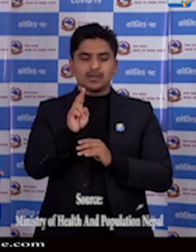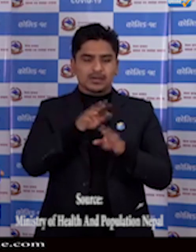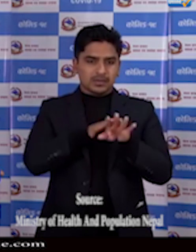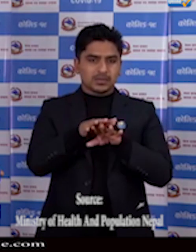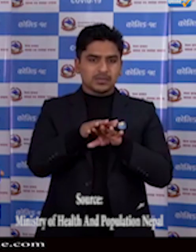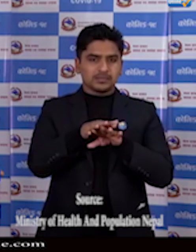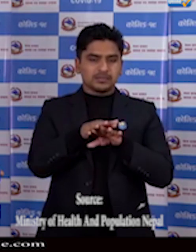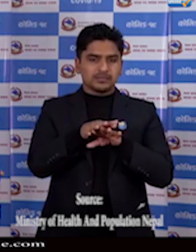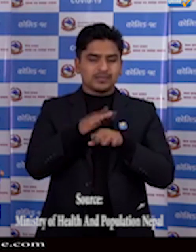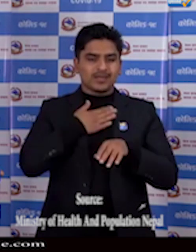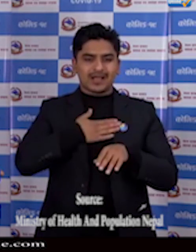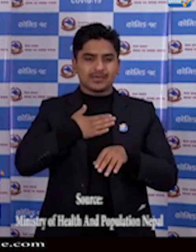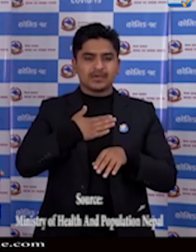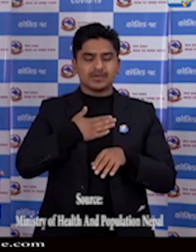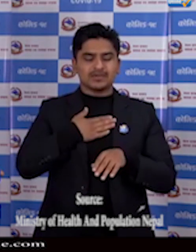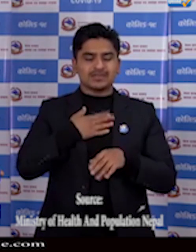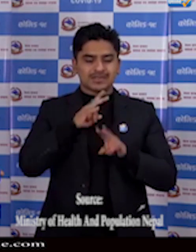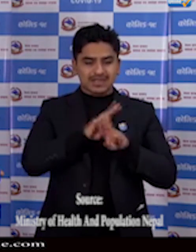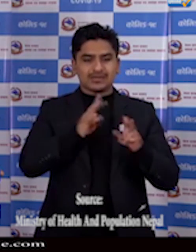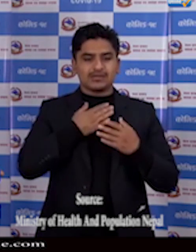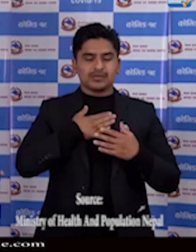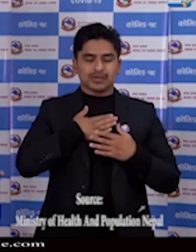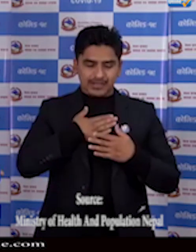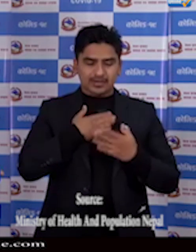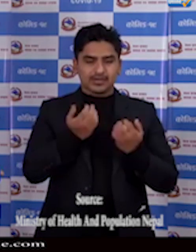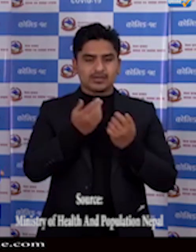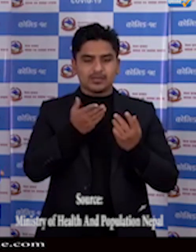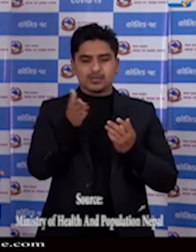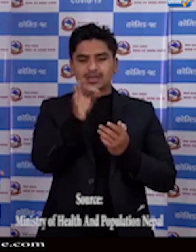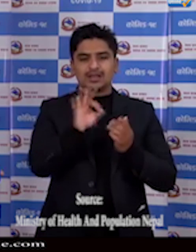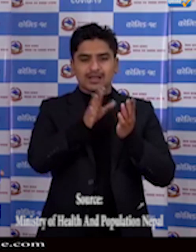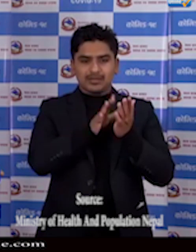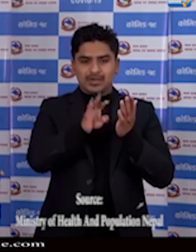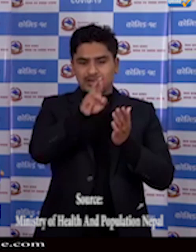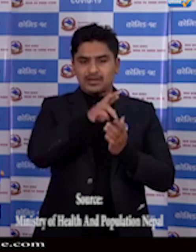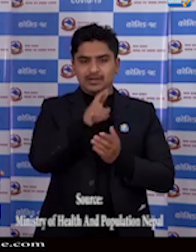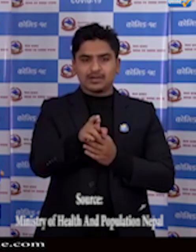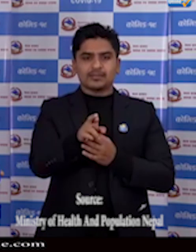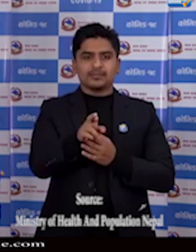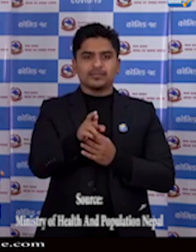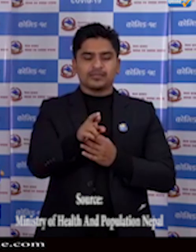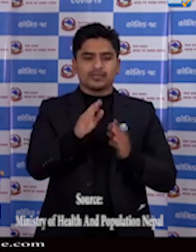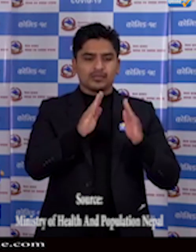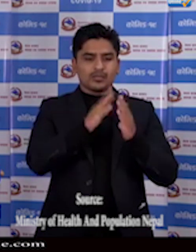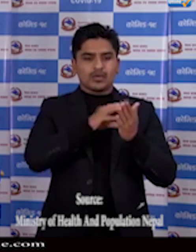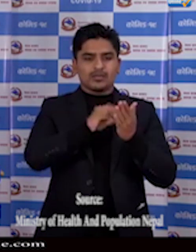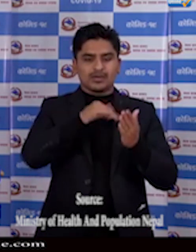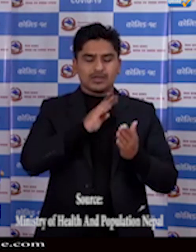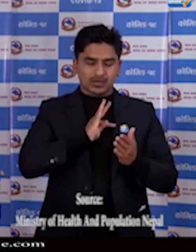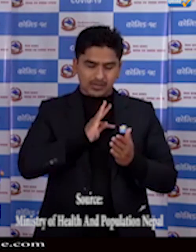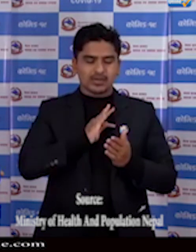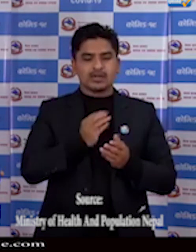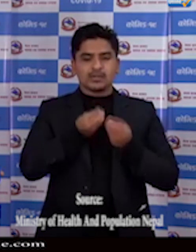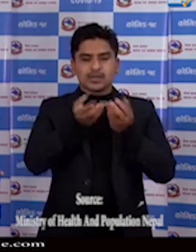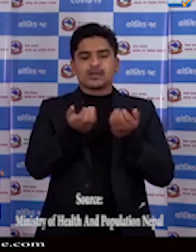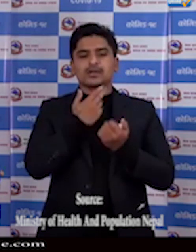भएकाहरूको आत्माको शान्तिको कामना गर्न चाहन्छु मन्त्रालयको तर्फबाट पनि र परिवारलाई